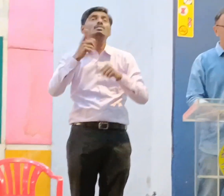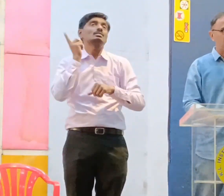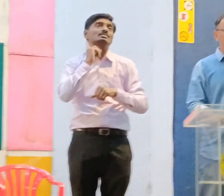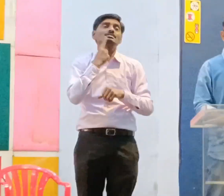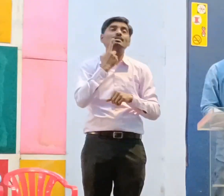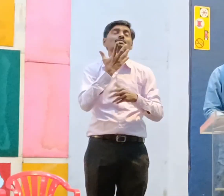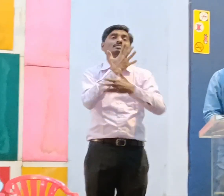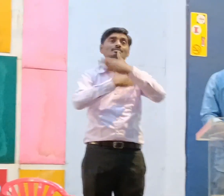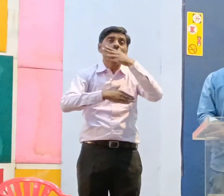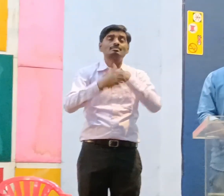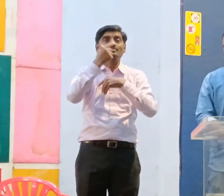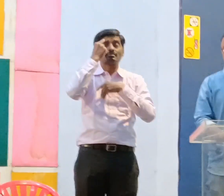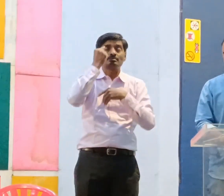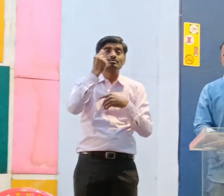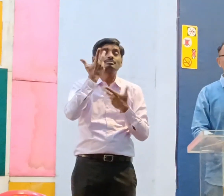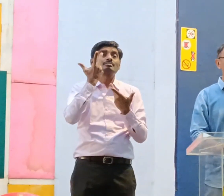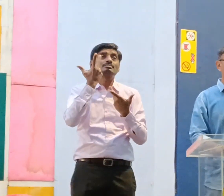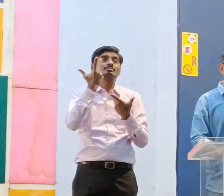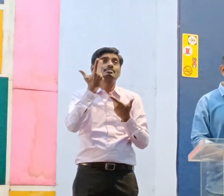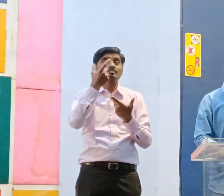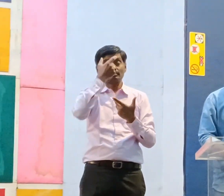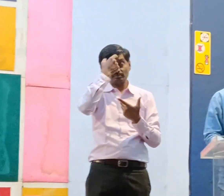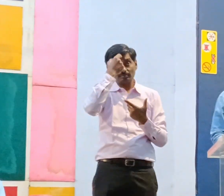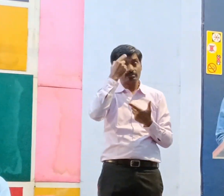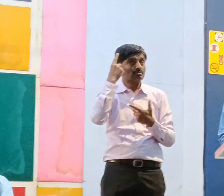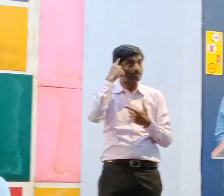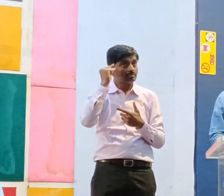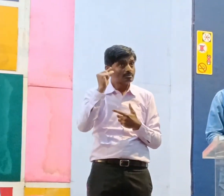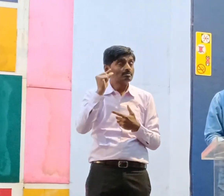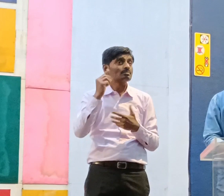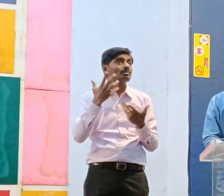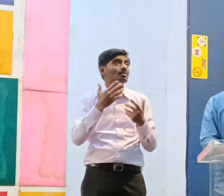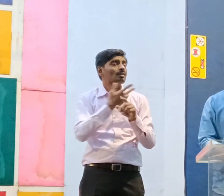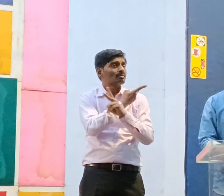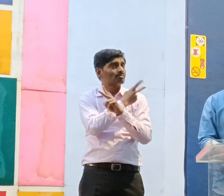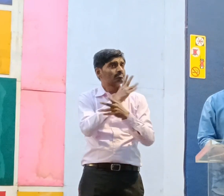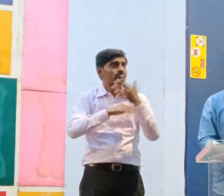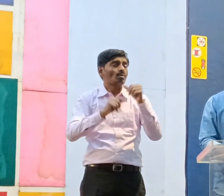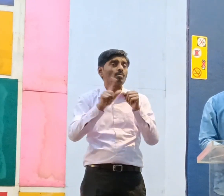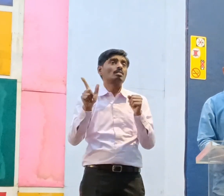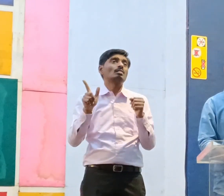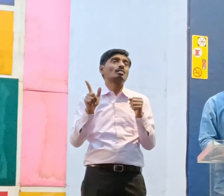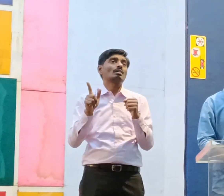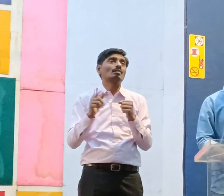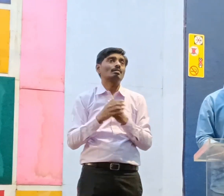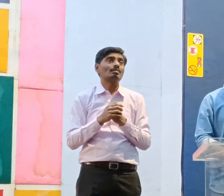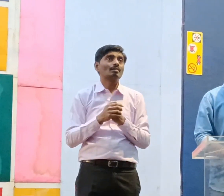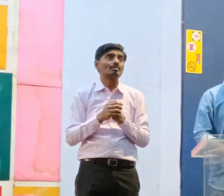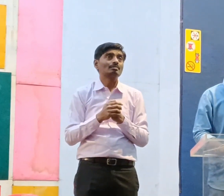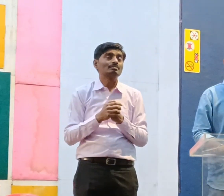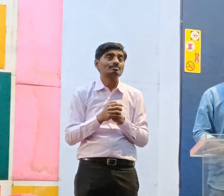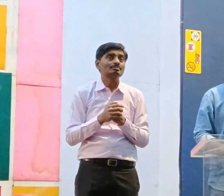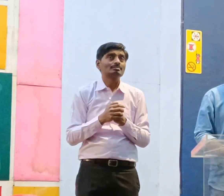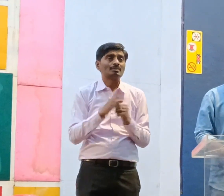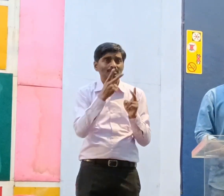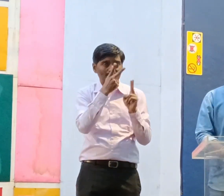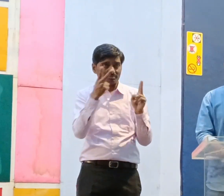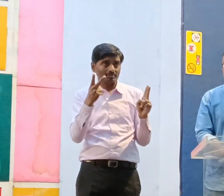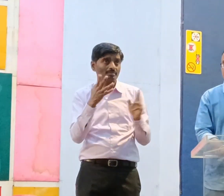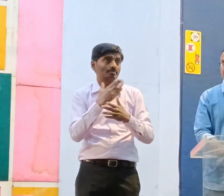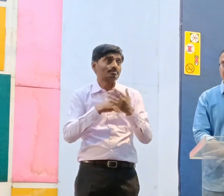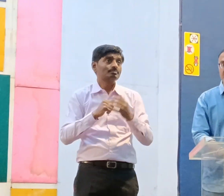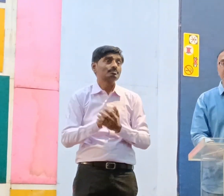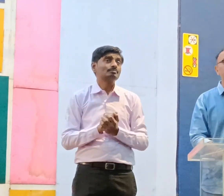છે, કોઈને આંખની તકલીફ છે, કોઈને કાનની તકલીફ છે, કોઈને સેરેબલ પાલસી એટલે કે માનસિક વિકલાંગતા છે,